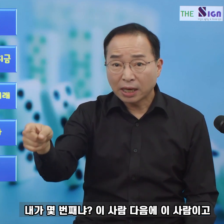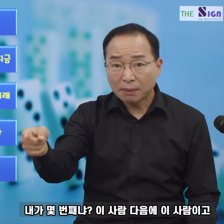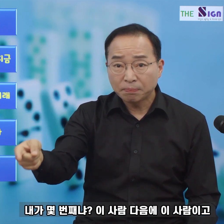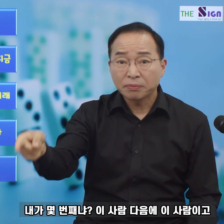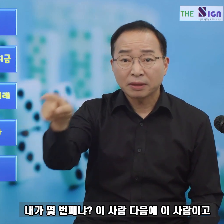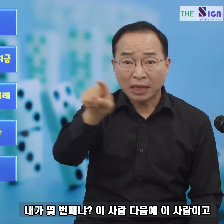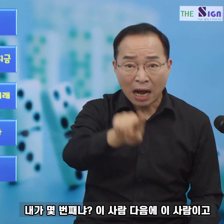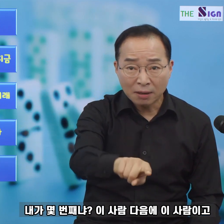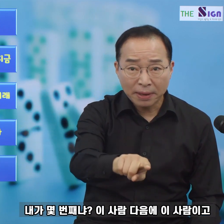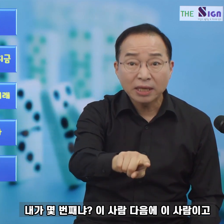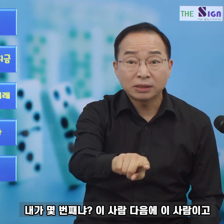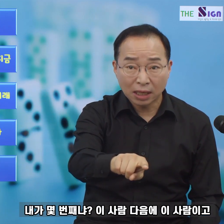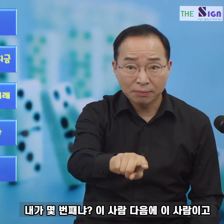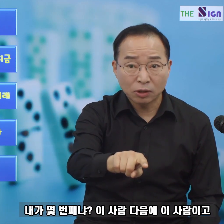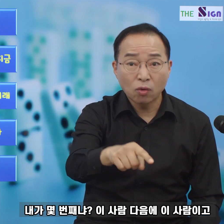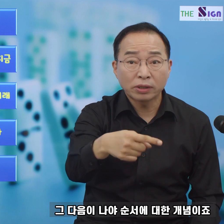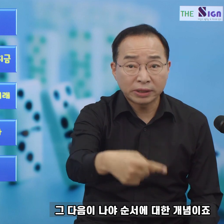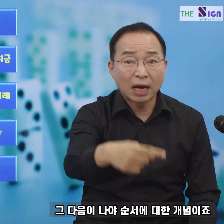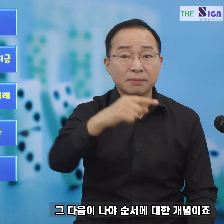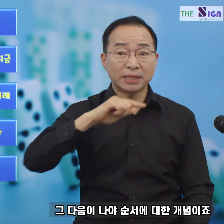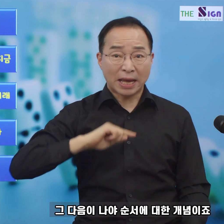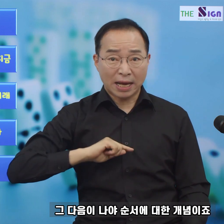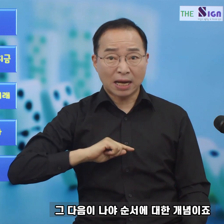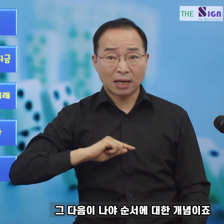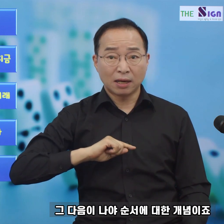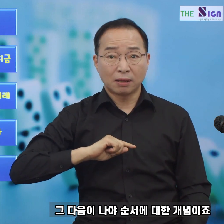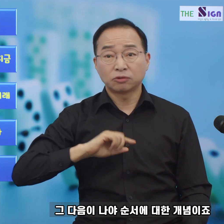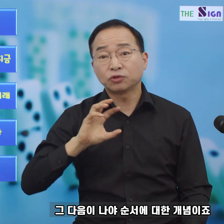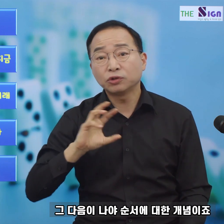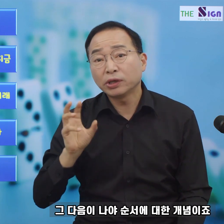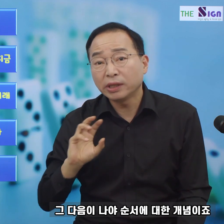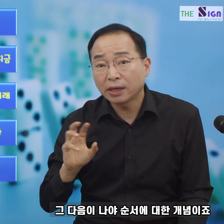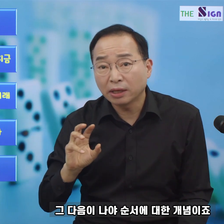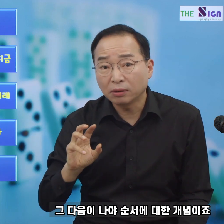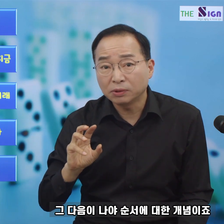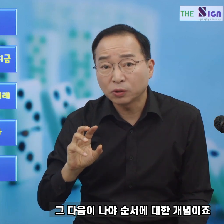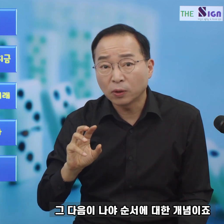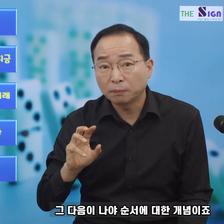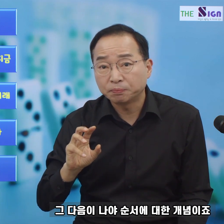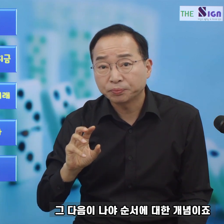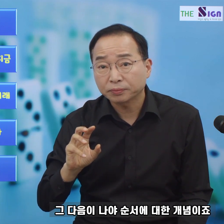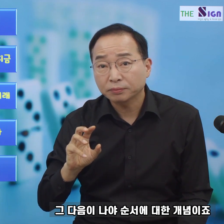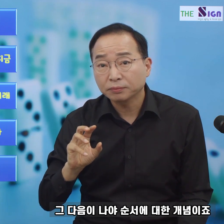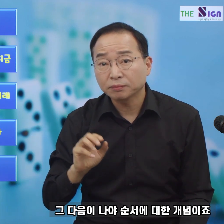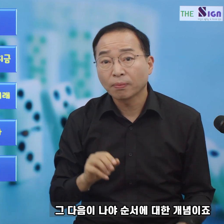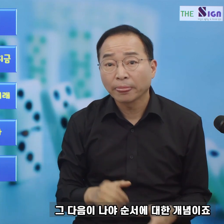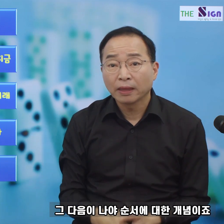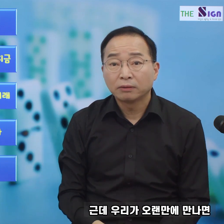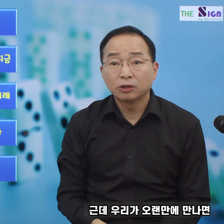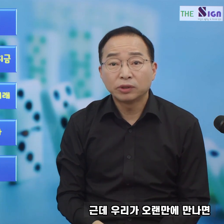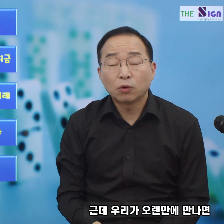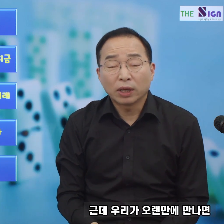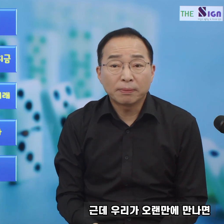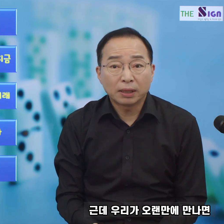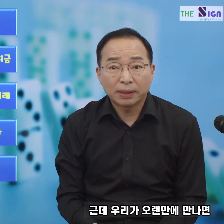사람 다음에 이 사람이고 그 다음이 나야. 순서에 대한 개념이죠. 근데 우리가 오랜만에